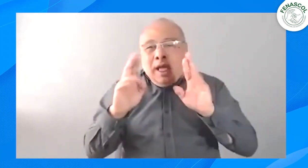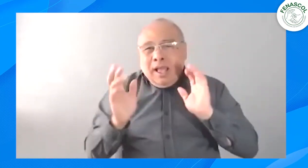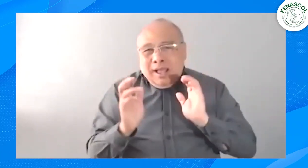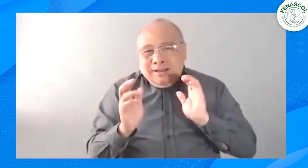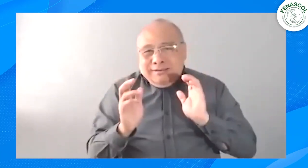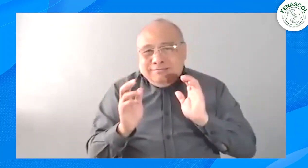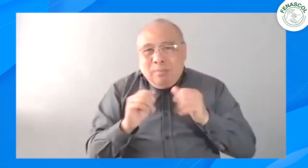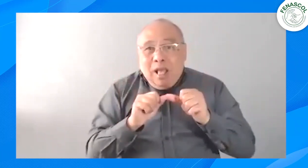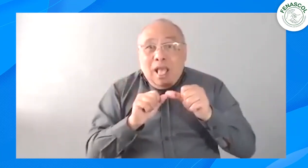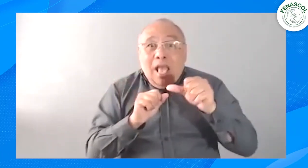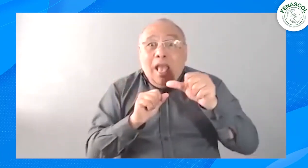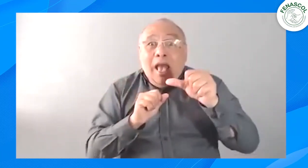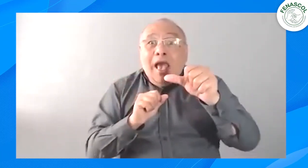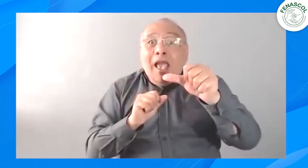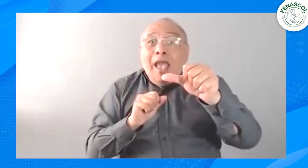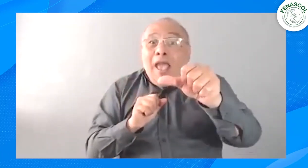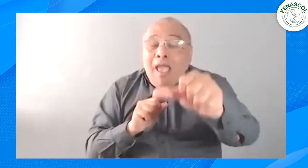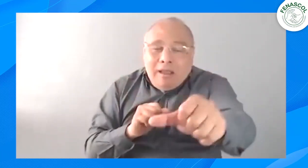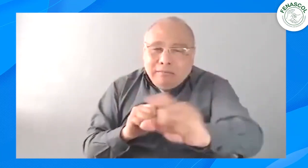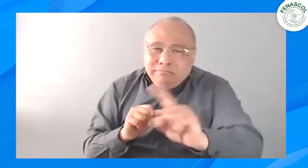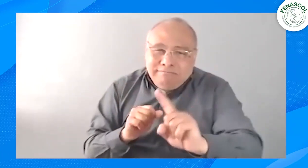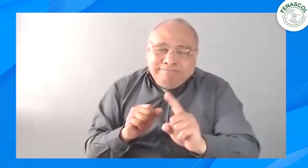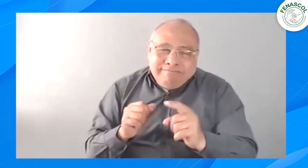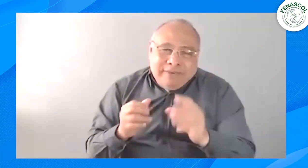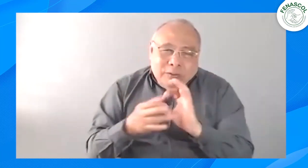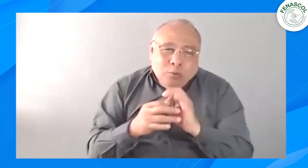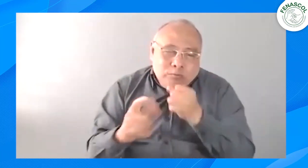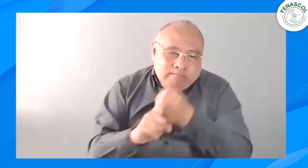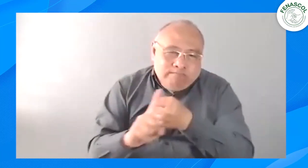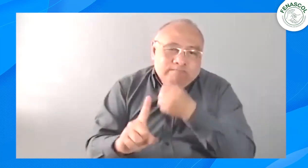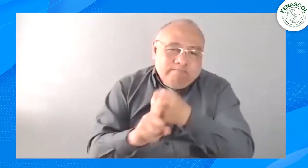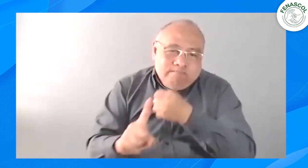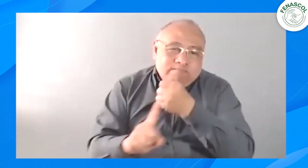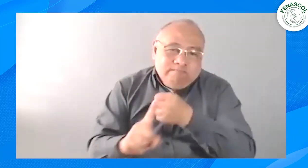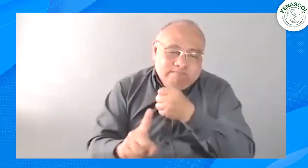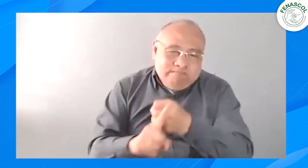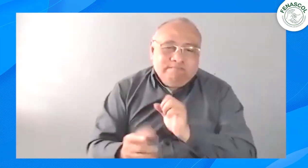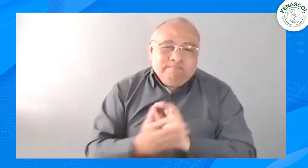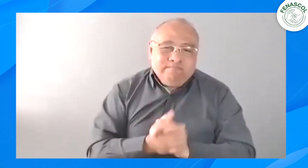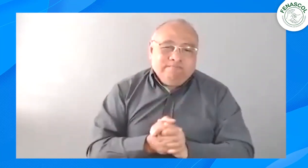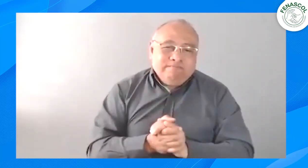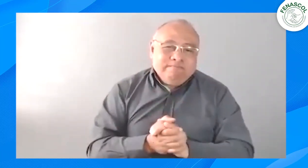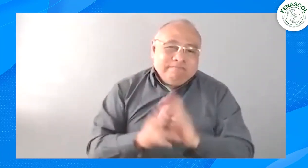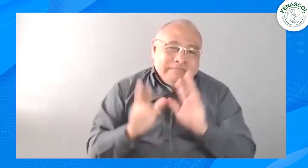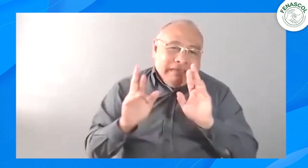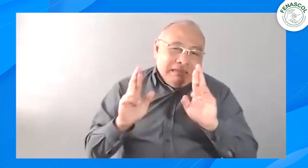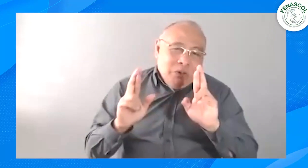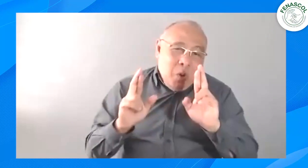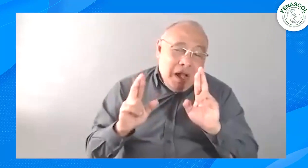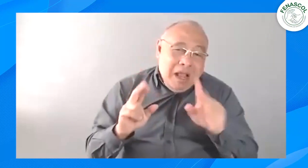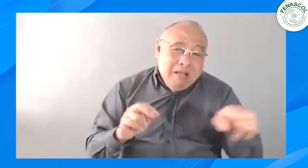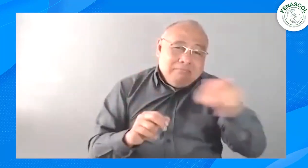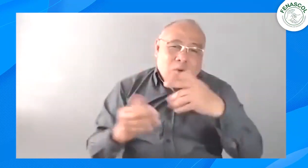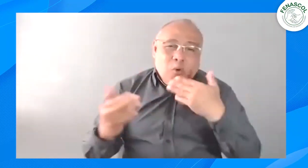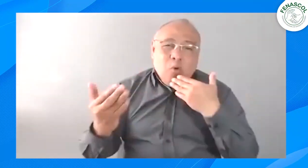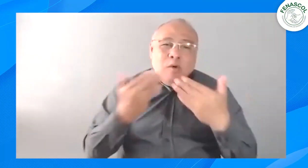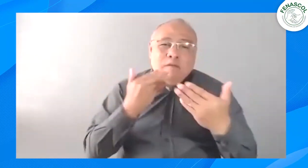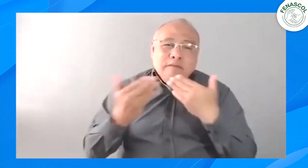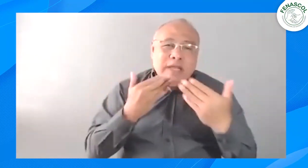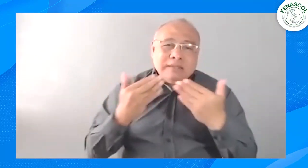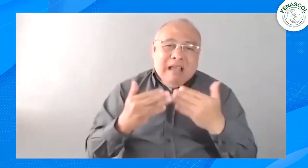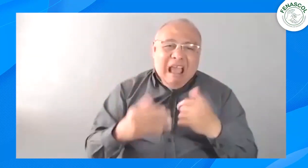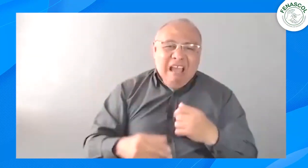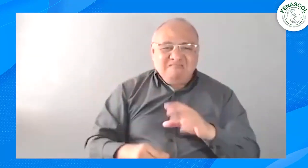meses no queremos esperar hasta agosto por lo cual seguimos haciendo esta incidencia esperamos que ustedes puedan confiar en nosotros